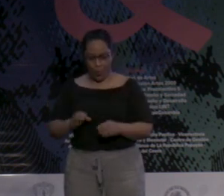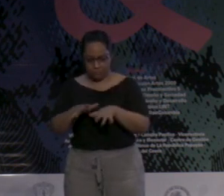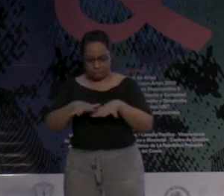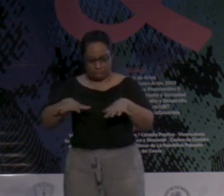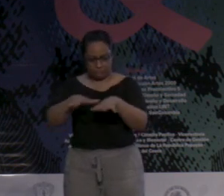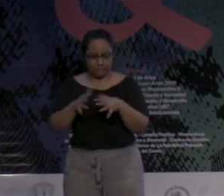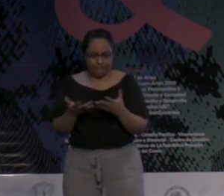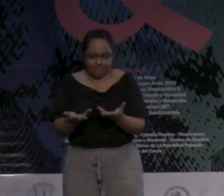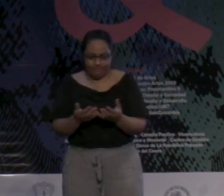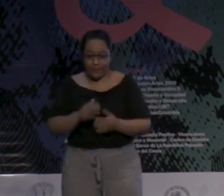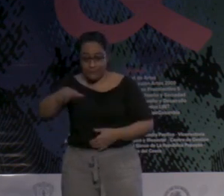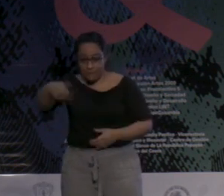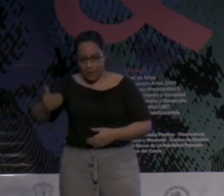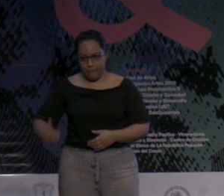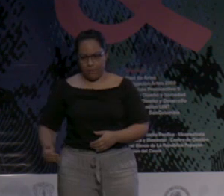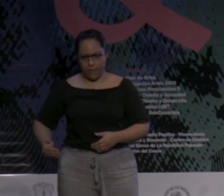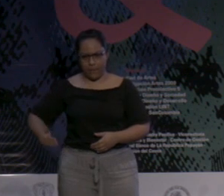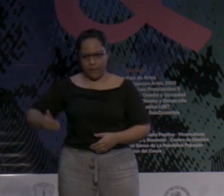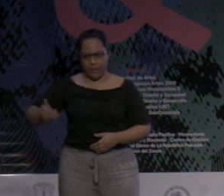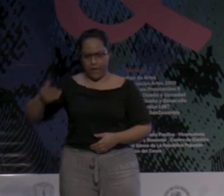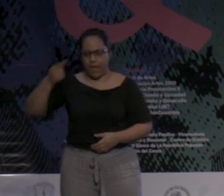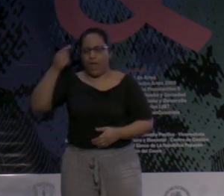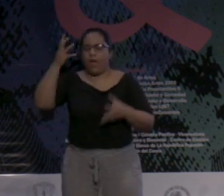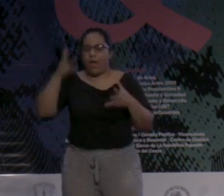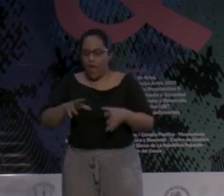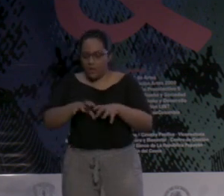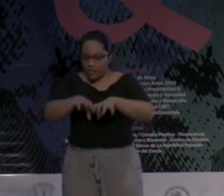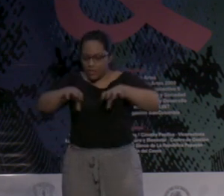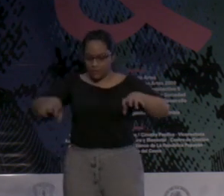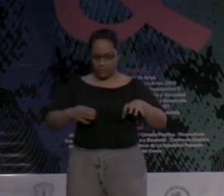Pero entonces, uno de los grandes